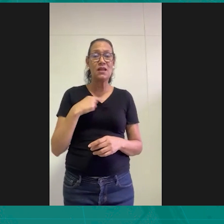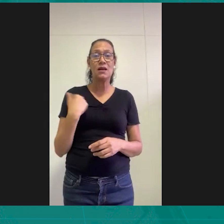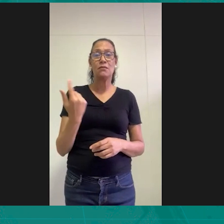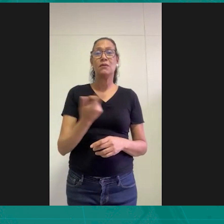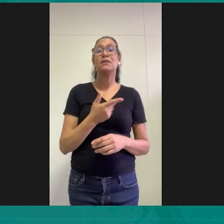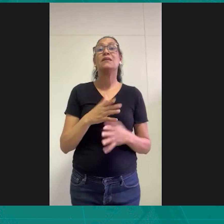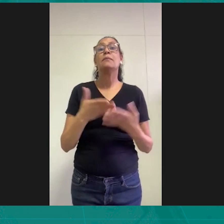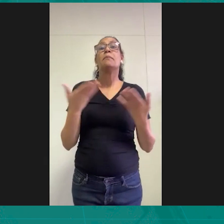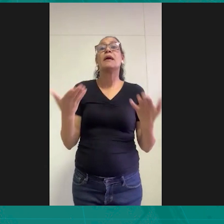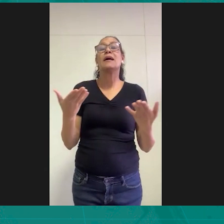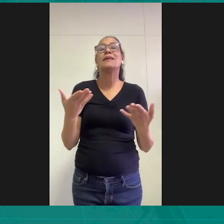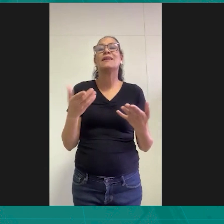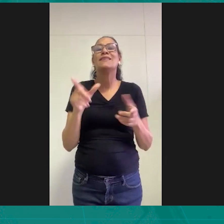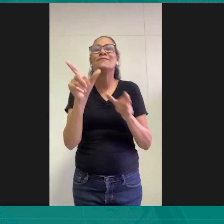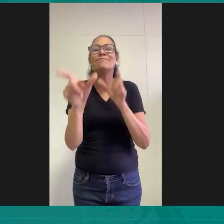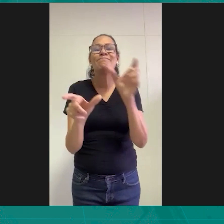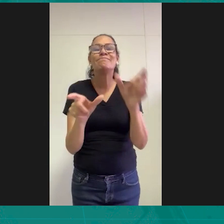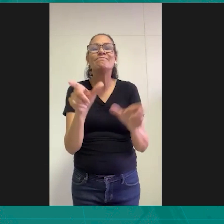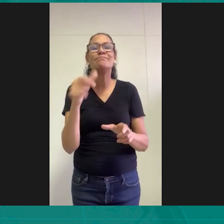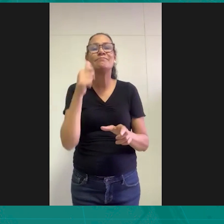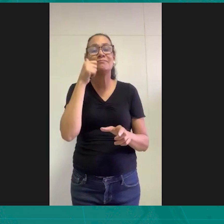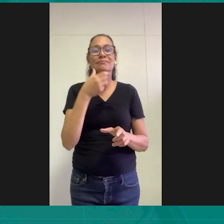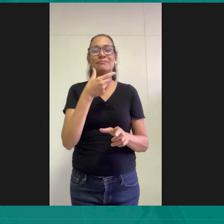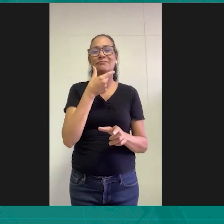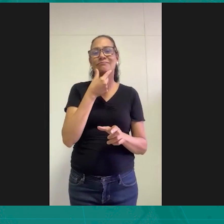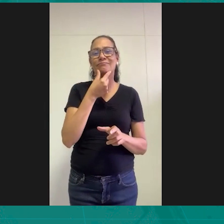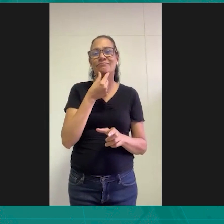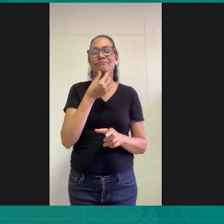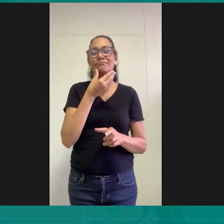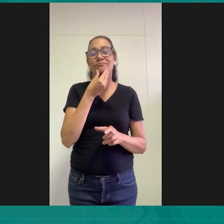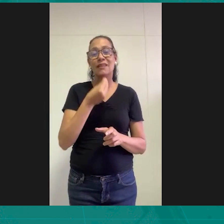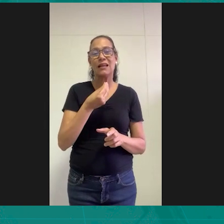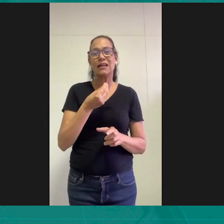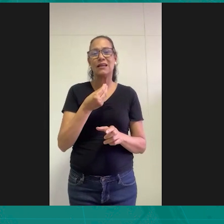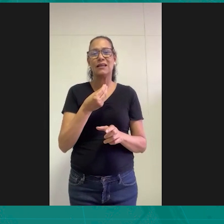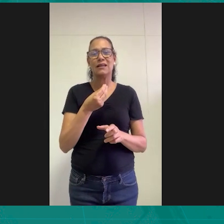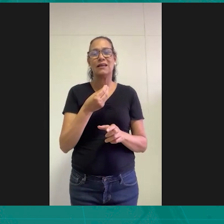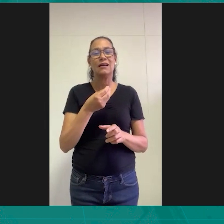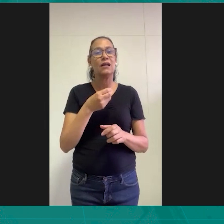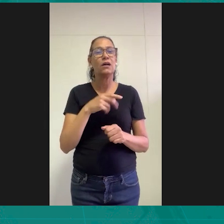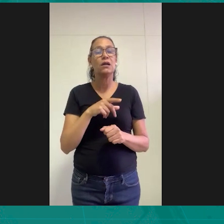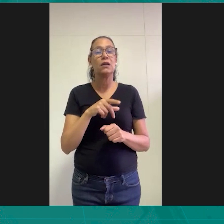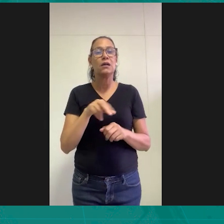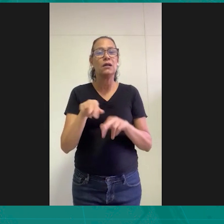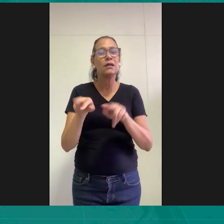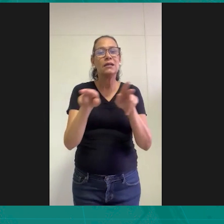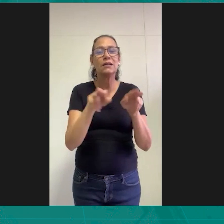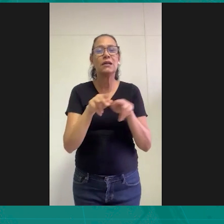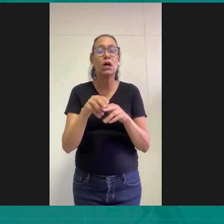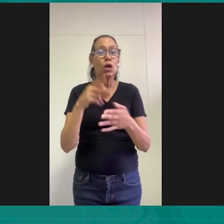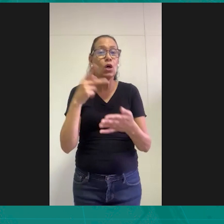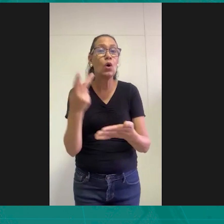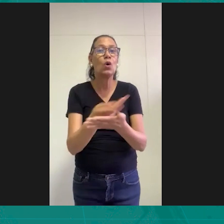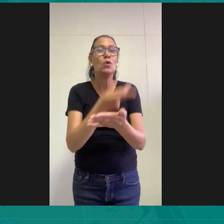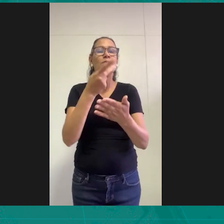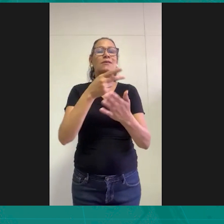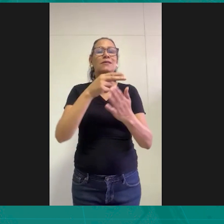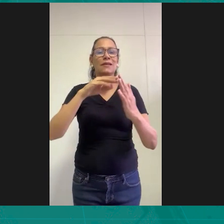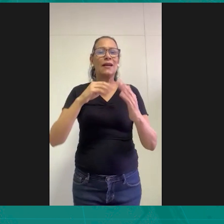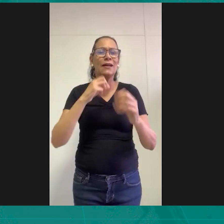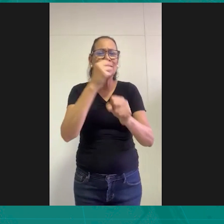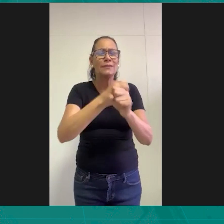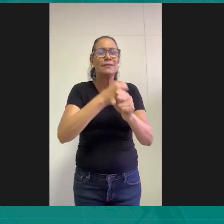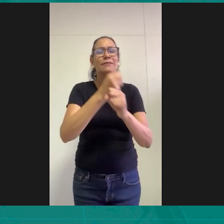da casa de Deus. Por isso, irmãos, quando Jesus veio aqui na terra, o seu nome,